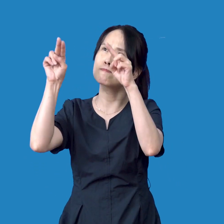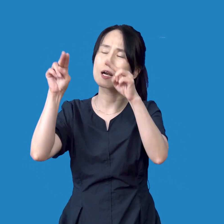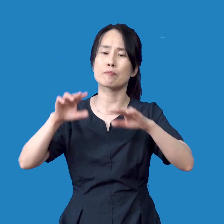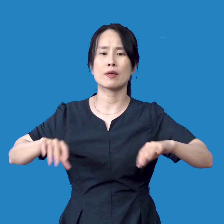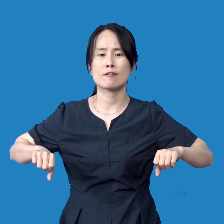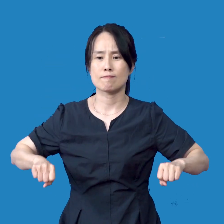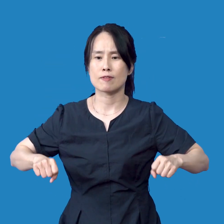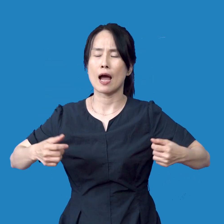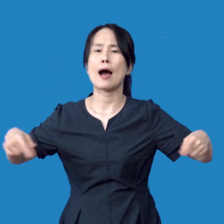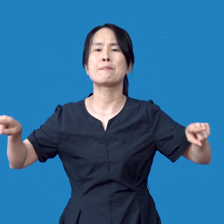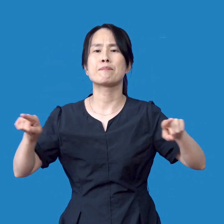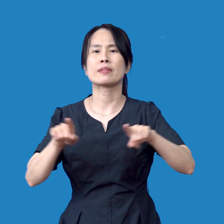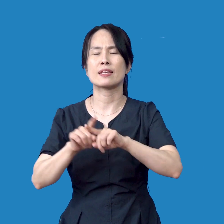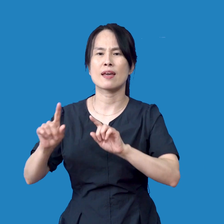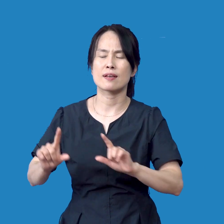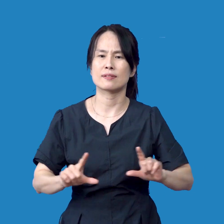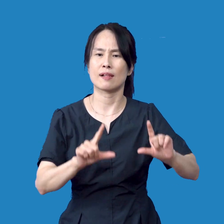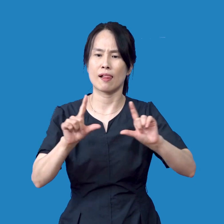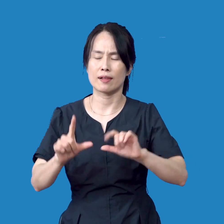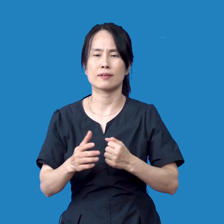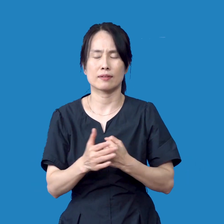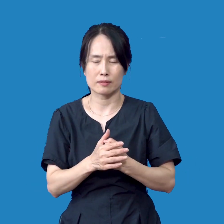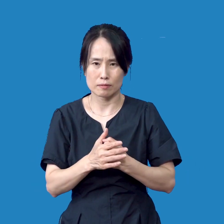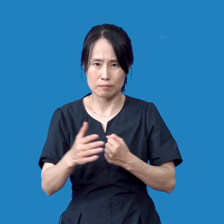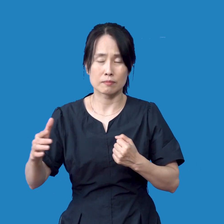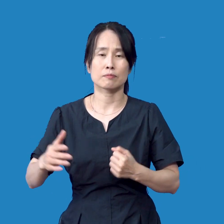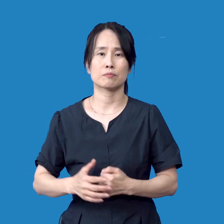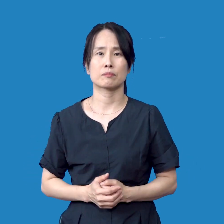잡고 함께 나아가기 때문에 그렇습니다.